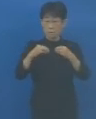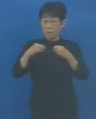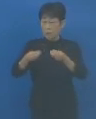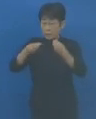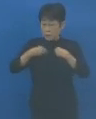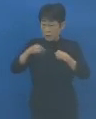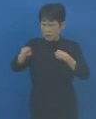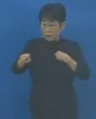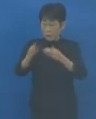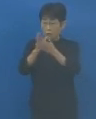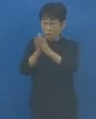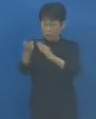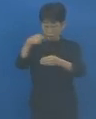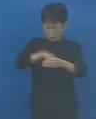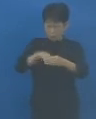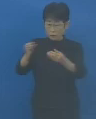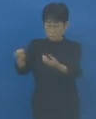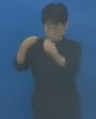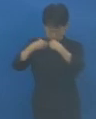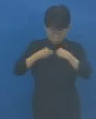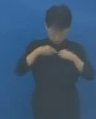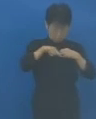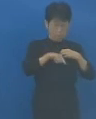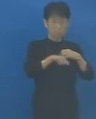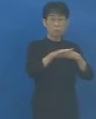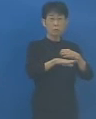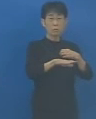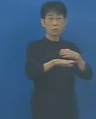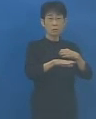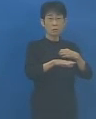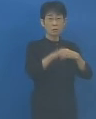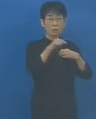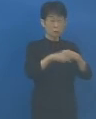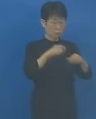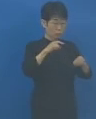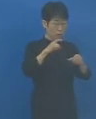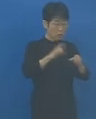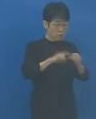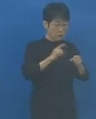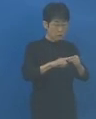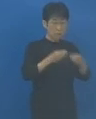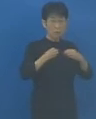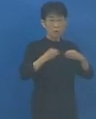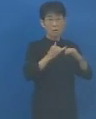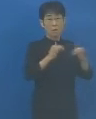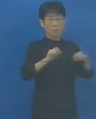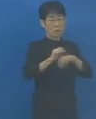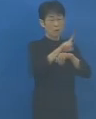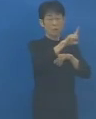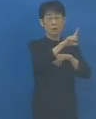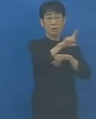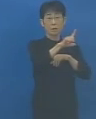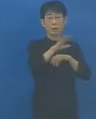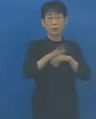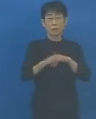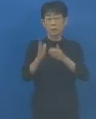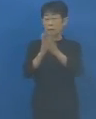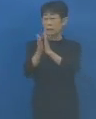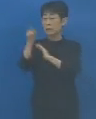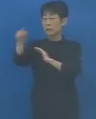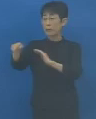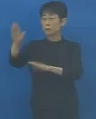りそういうことが実は続出をしております。県外の状況も相当悪いです